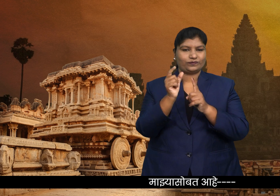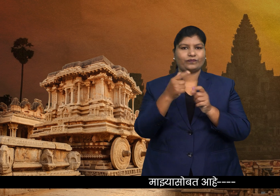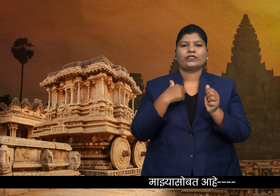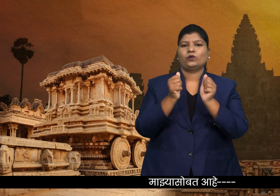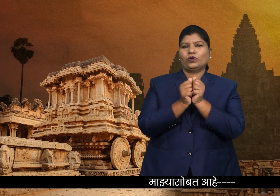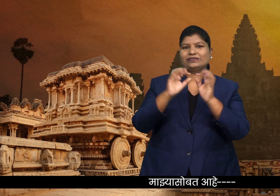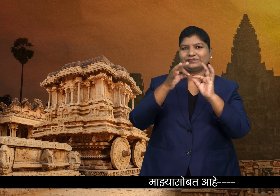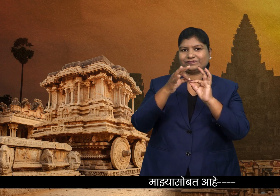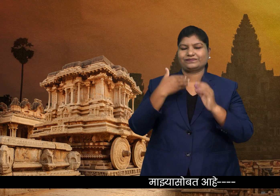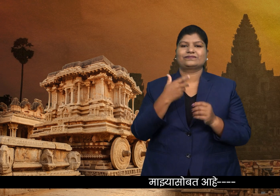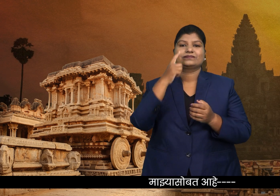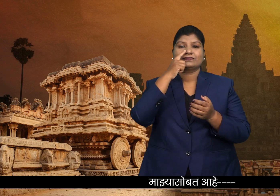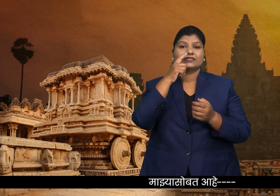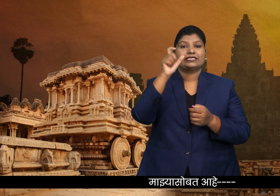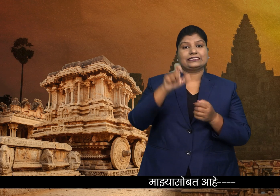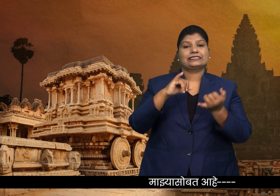माद्या सोबत आहे